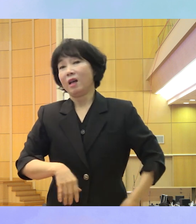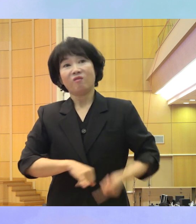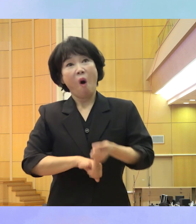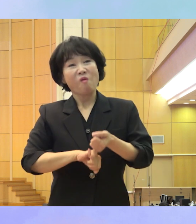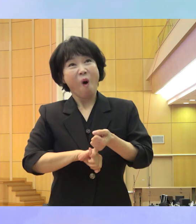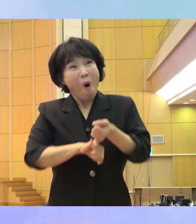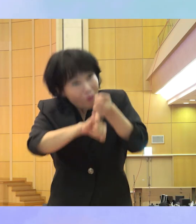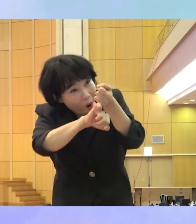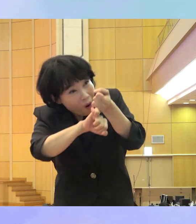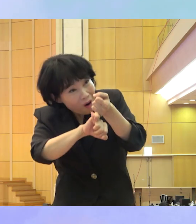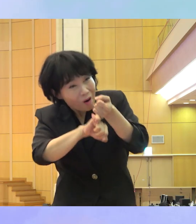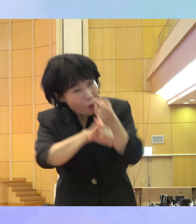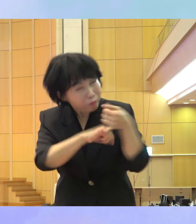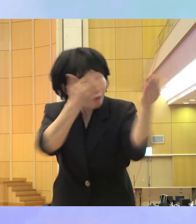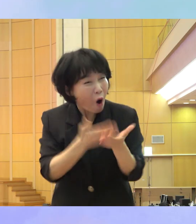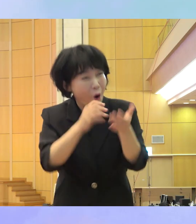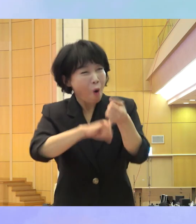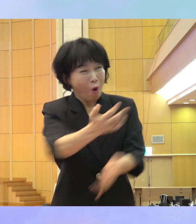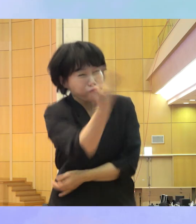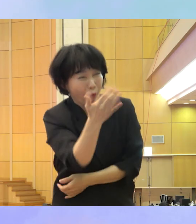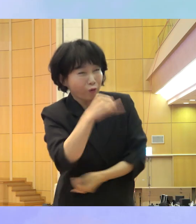꼭 주십시오.